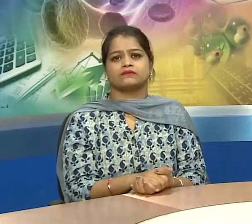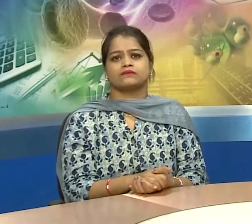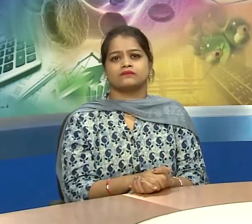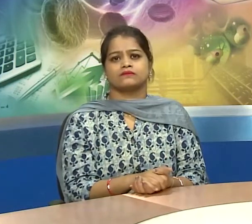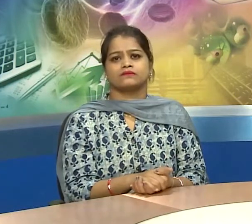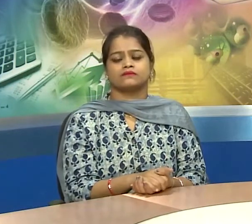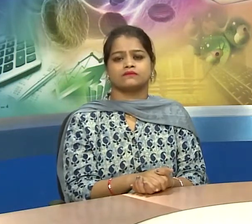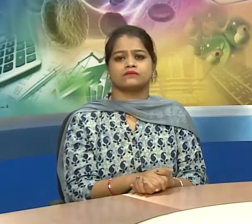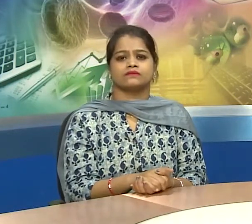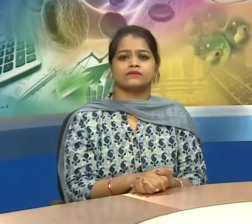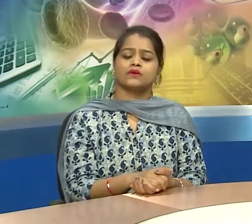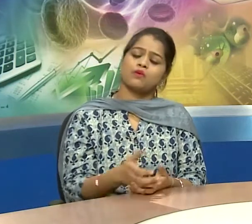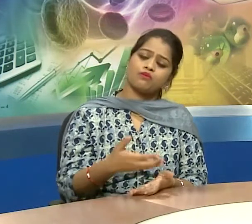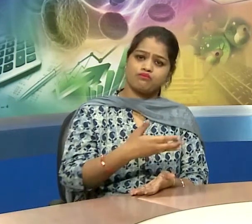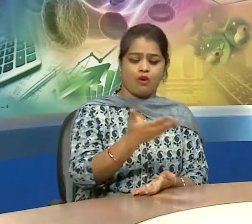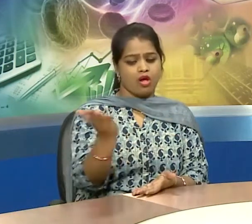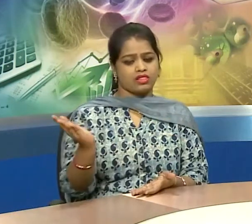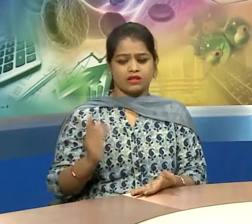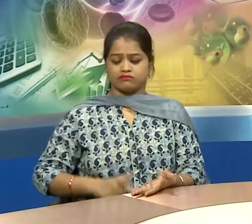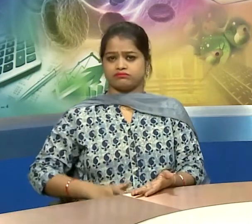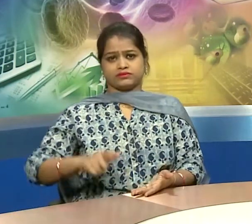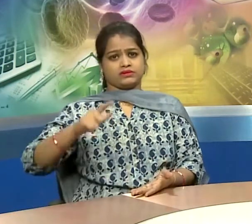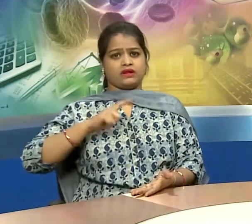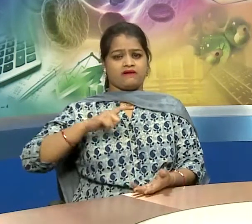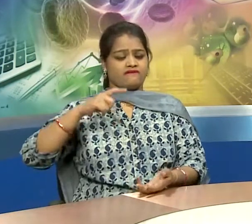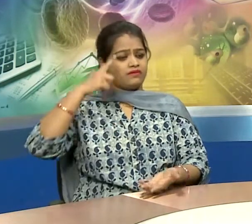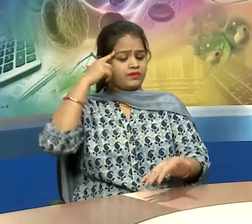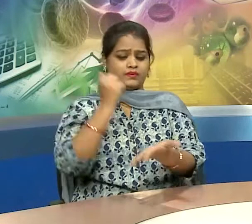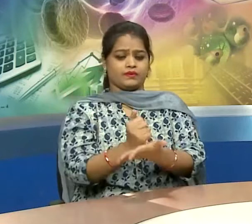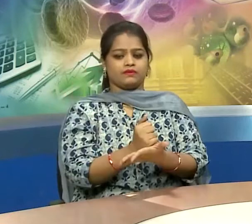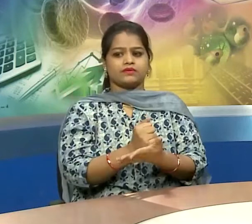हमारी यह जीवन दृढ़ता ही हमारी पहचान बनाती है,